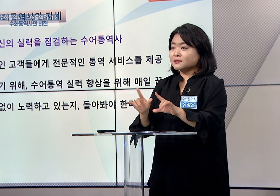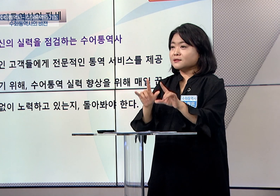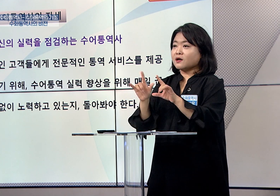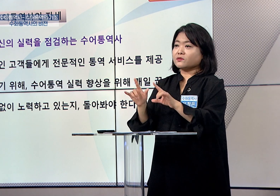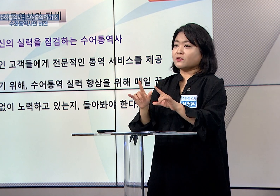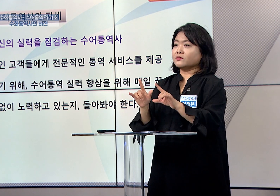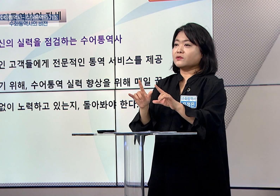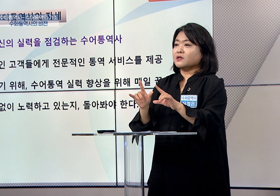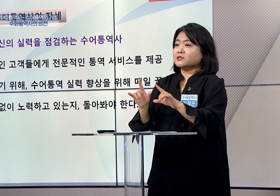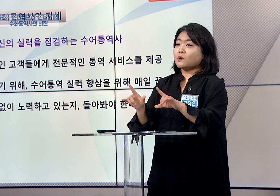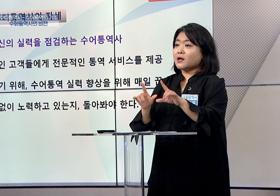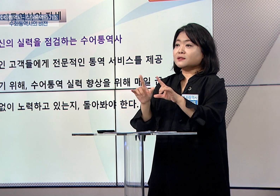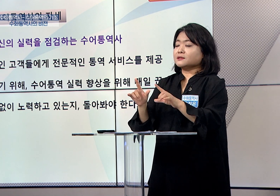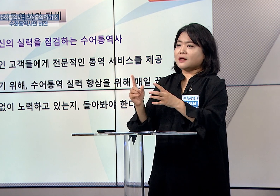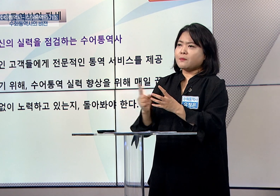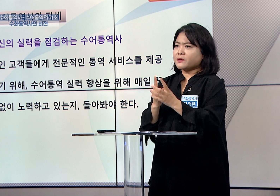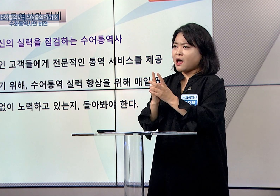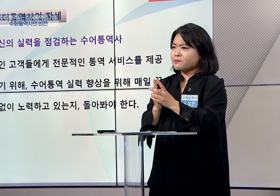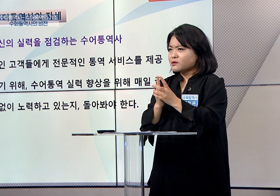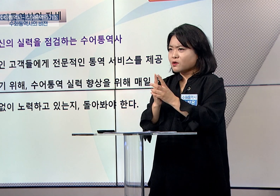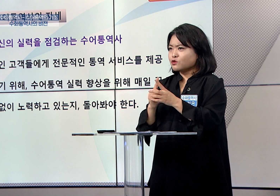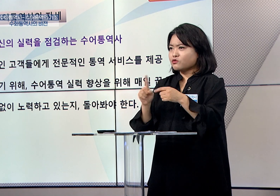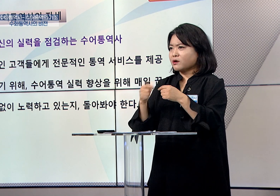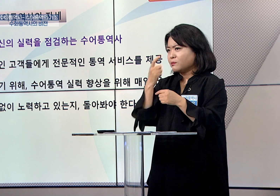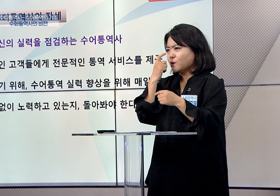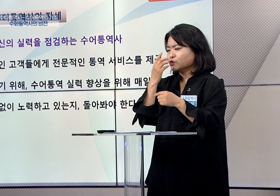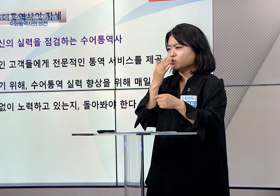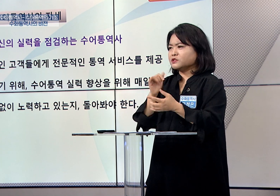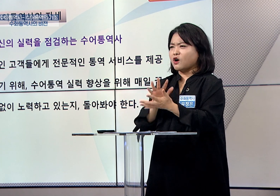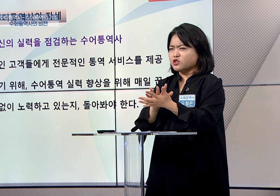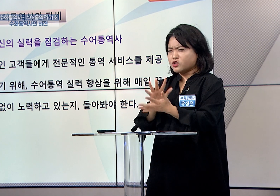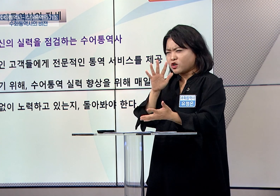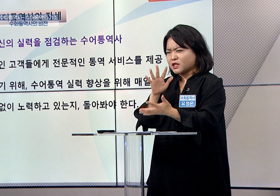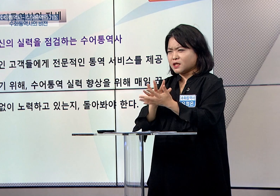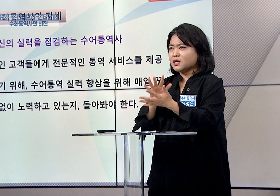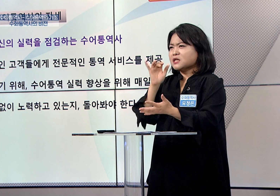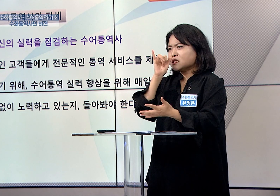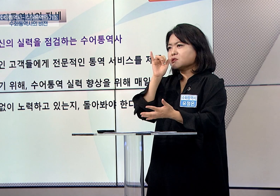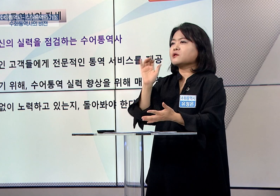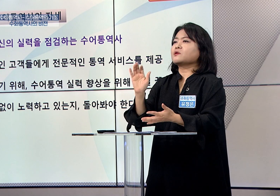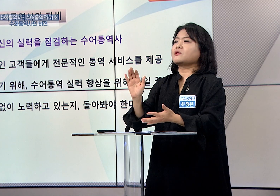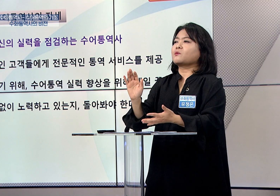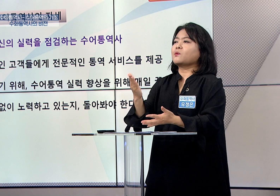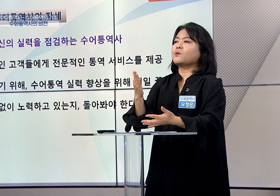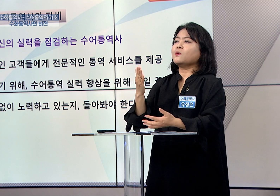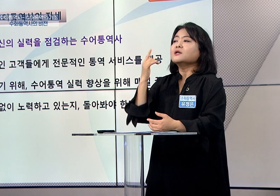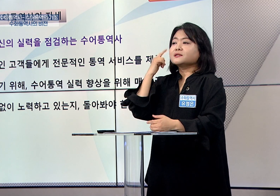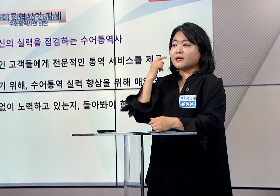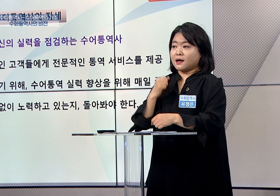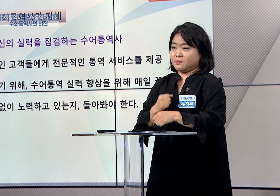그들의 어떤 생활들을 함께 하면서 수어를 배울 수 있는 열정이 있어야 된다고